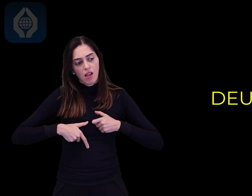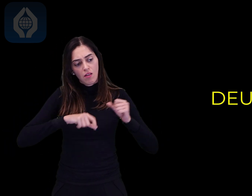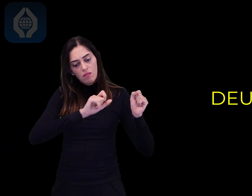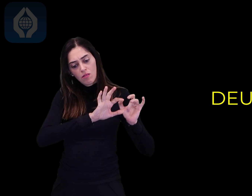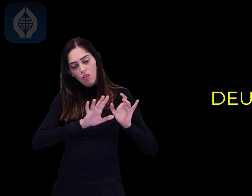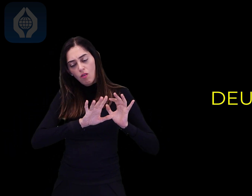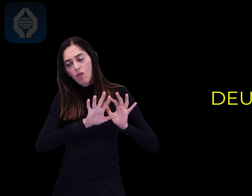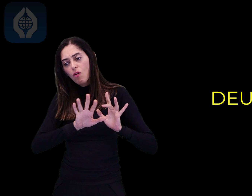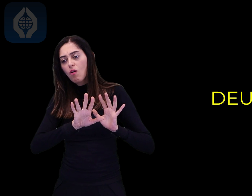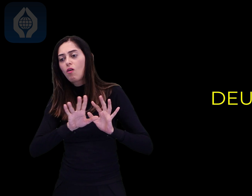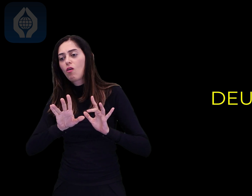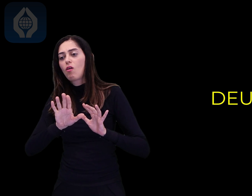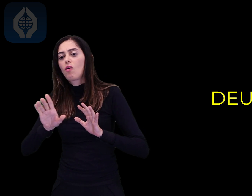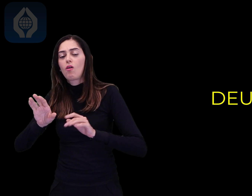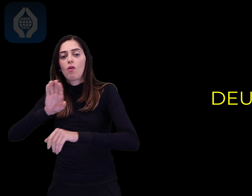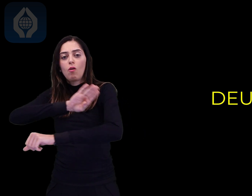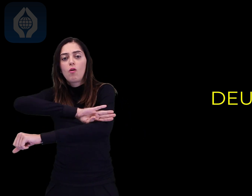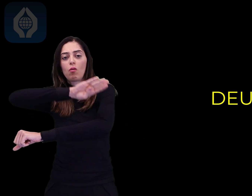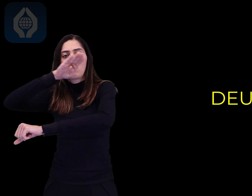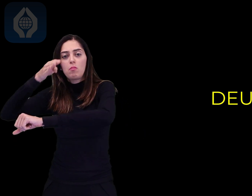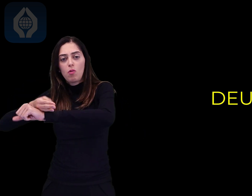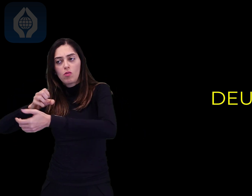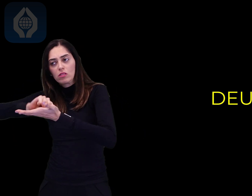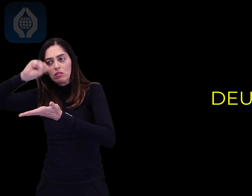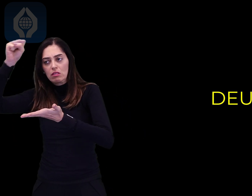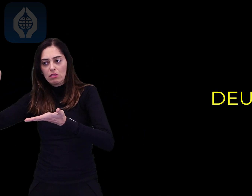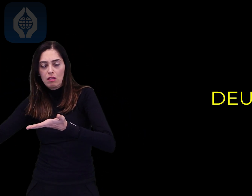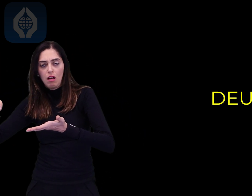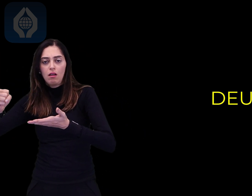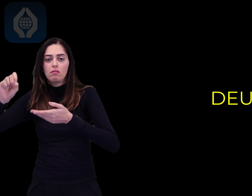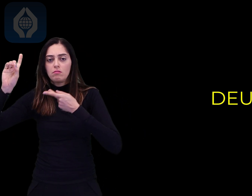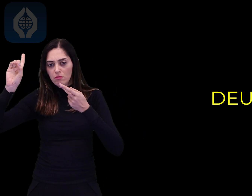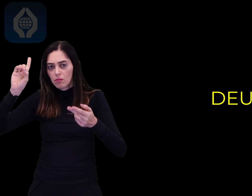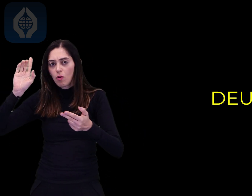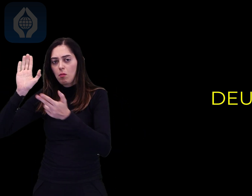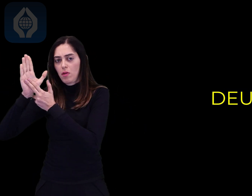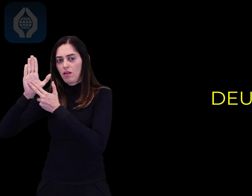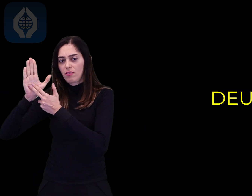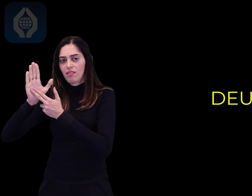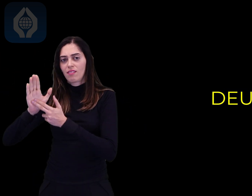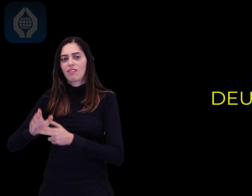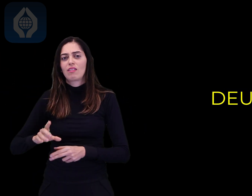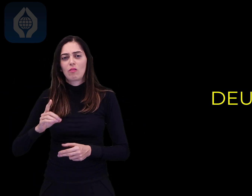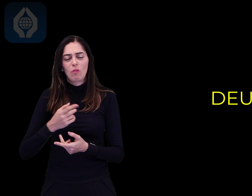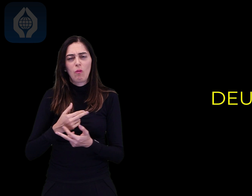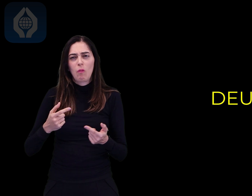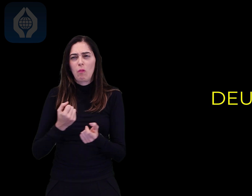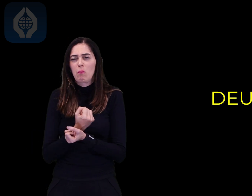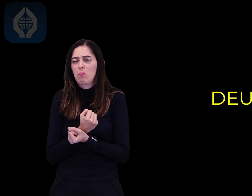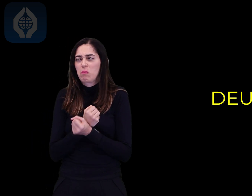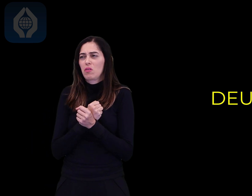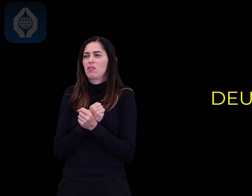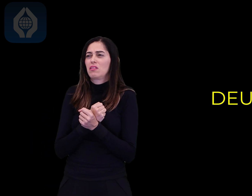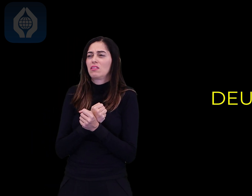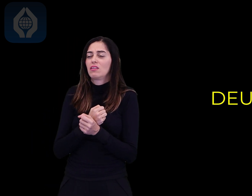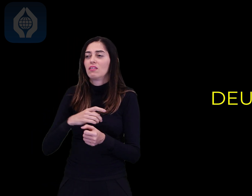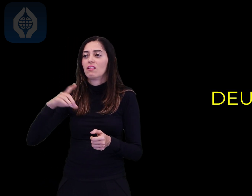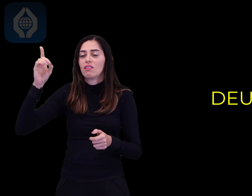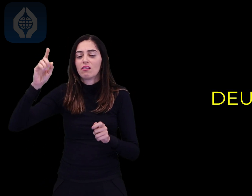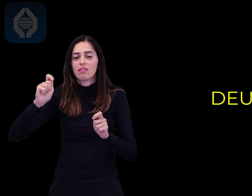como prometera. Humanamente falando, todas essas coisas eram impossíveis. Mas tudo é possível